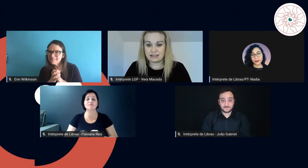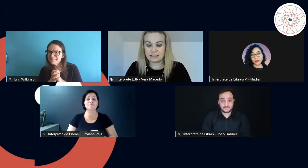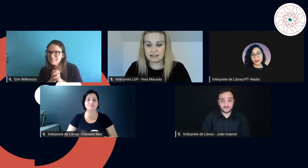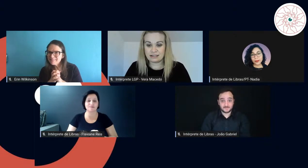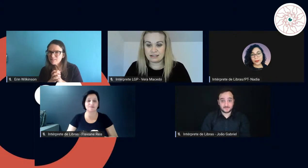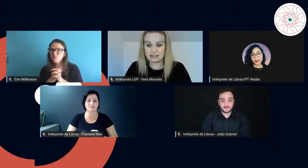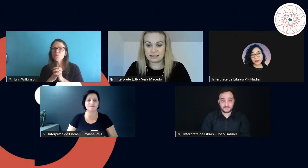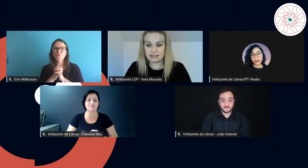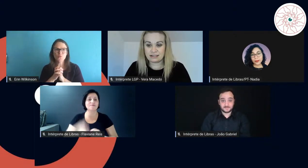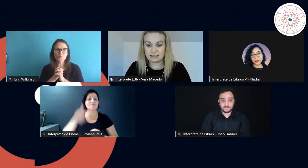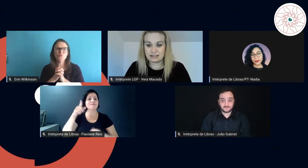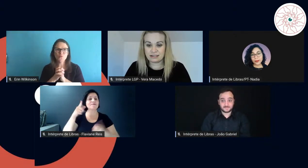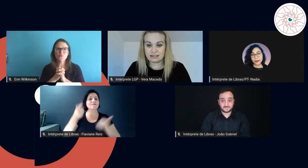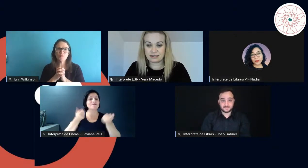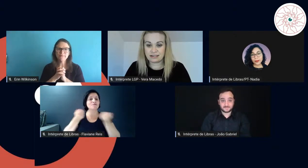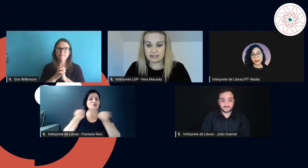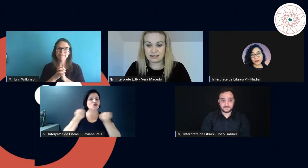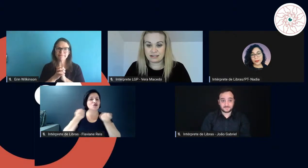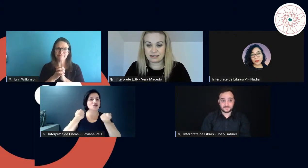OK.